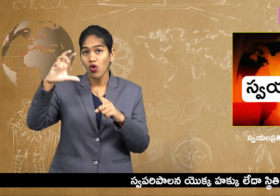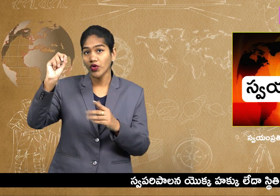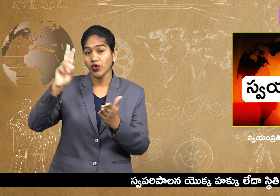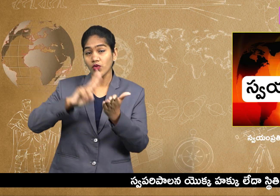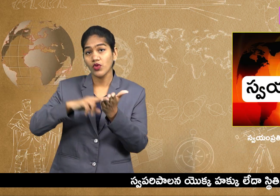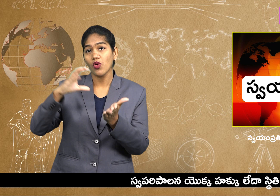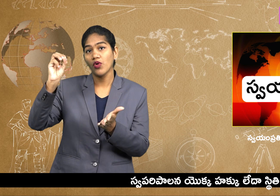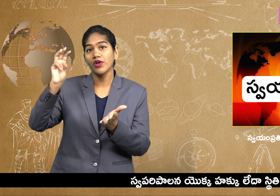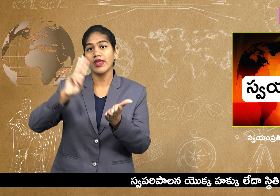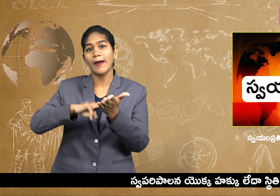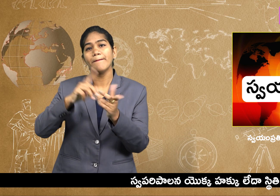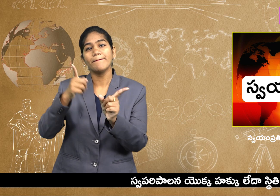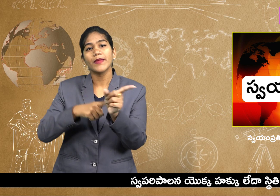స్వపరిపాలన యొక్క హక్కు లేదా స్థితి,